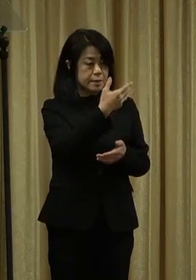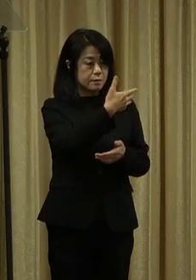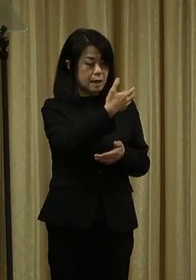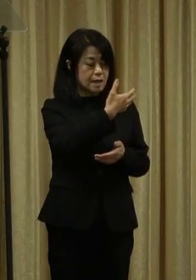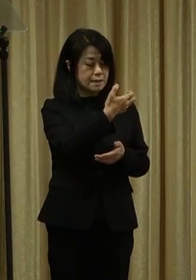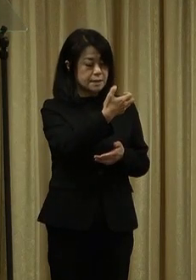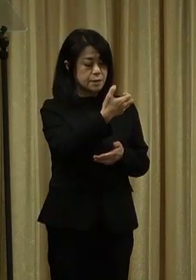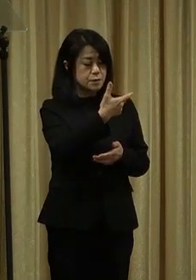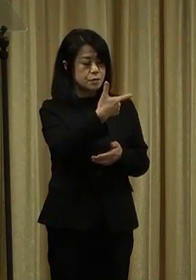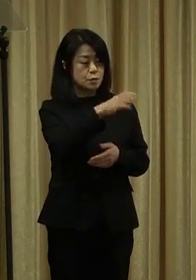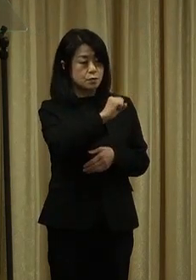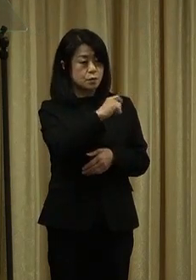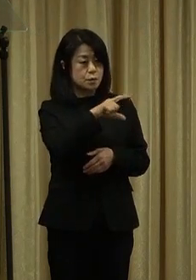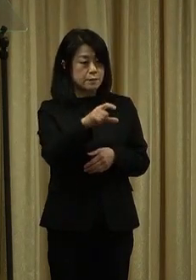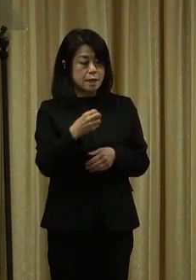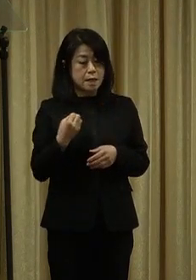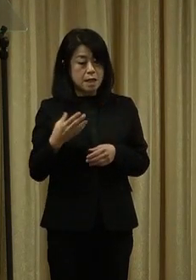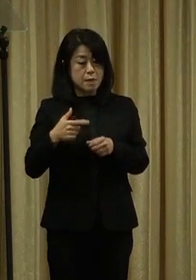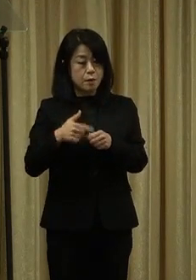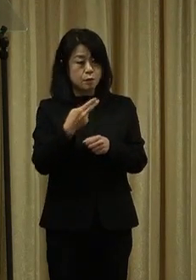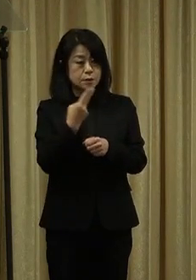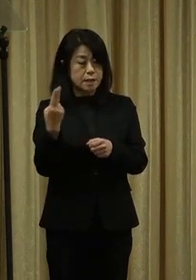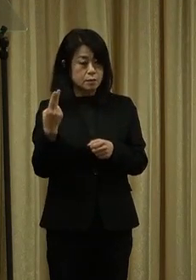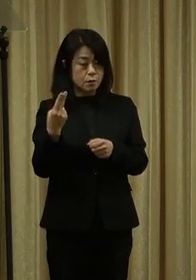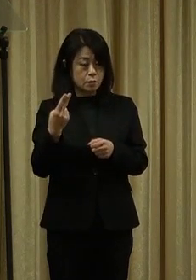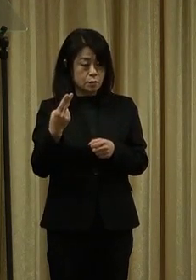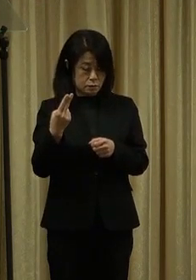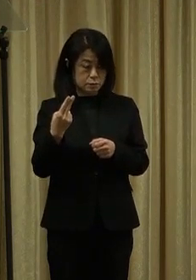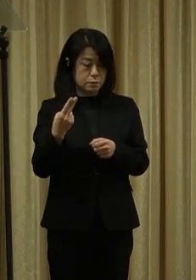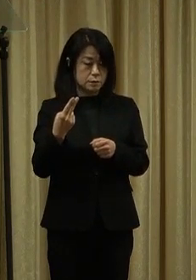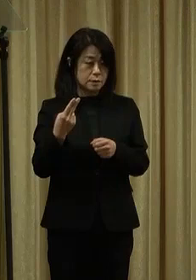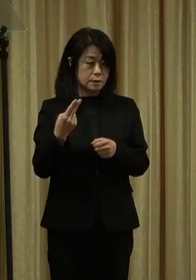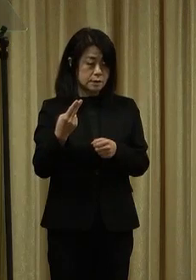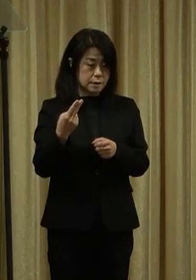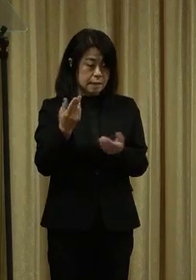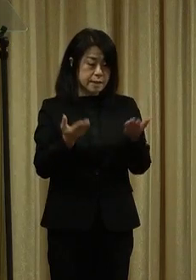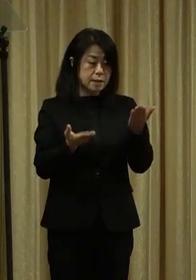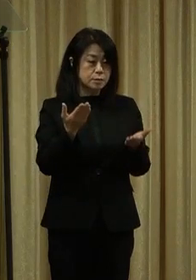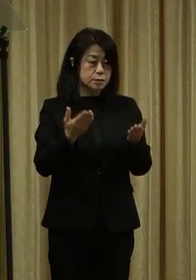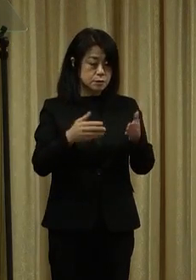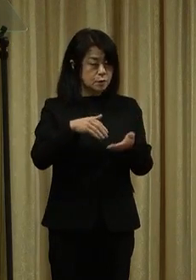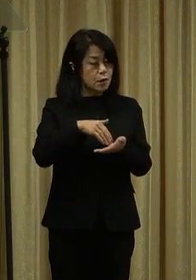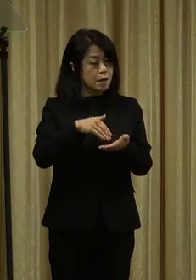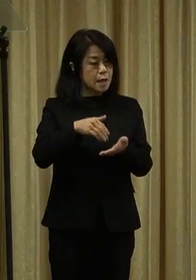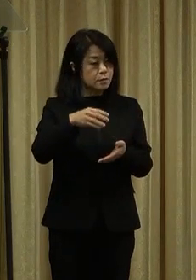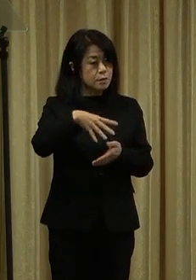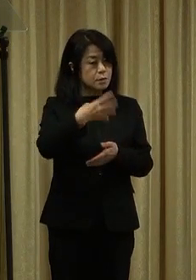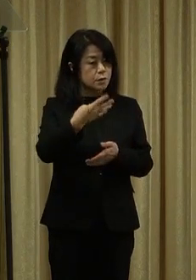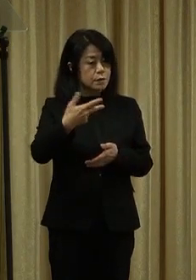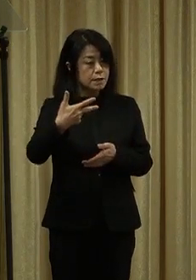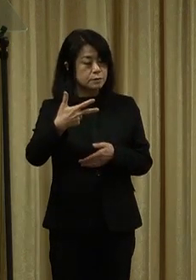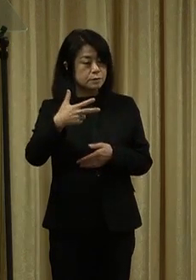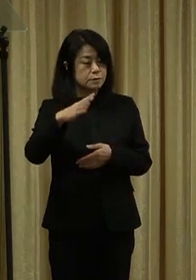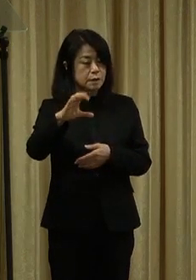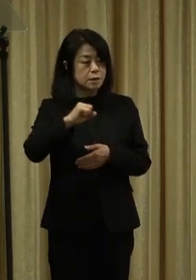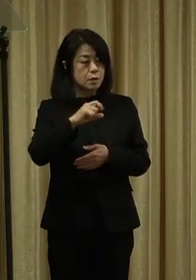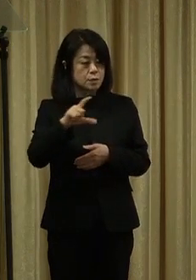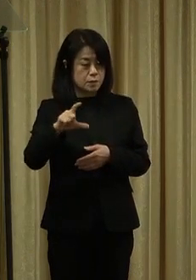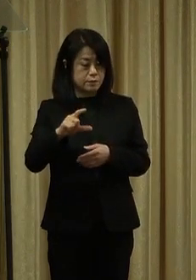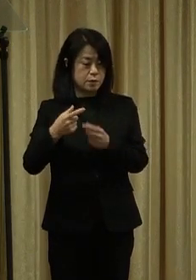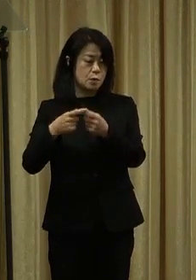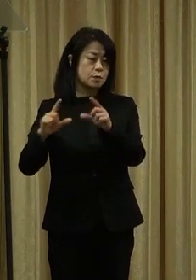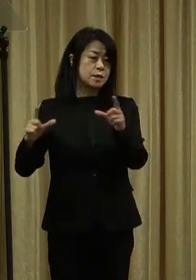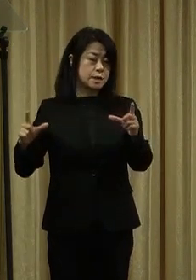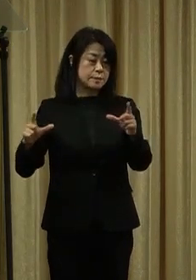億円でしたが、令和6年度同じ項目で比較しますと約407億円と大幅に増